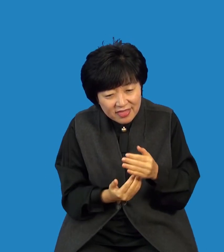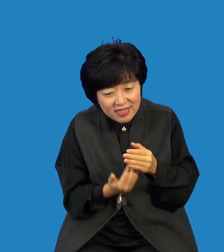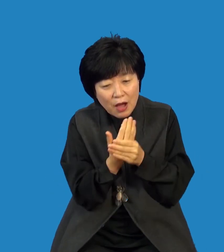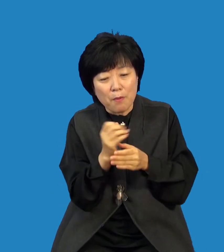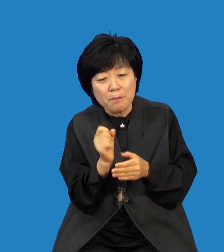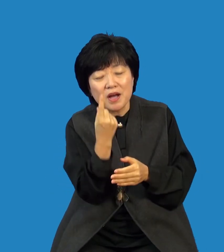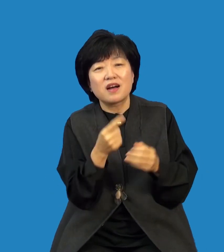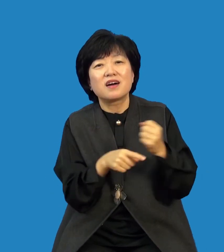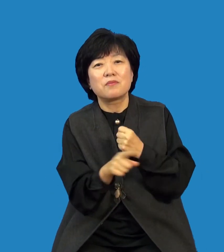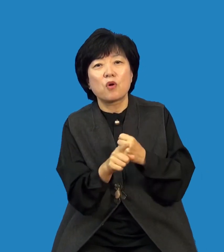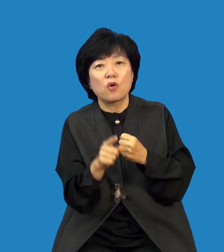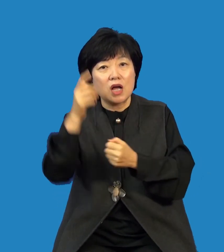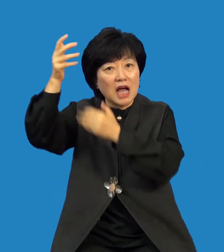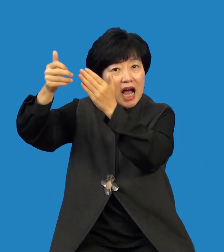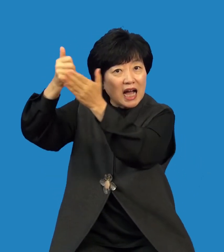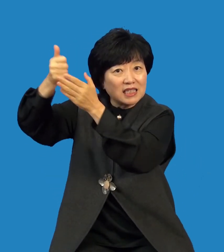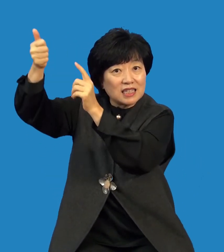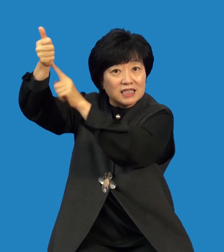떠나면서 생기기 시작해요.